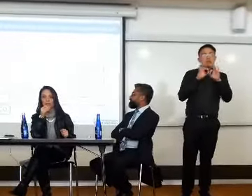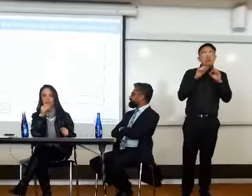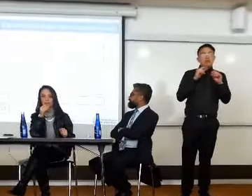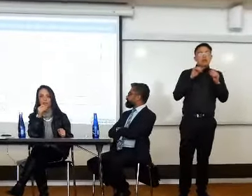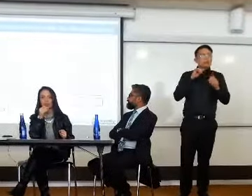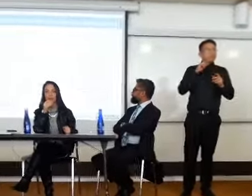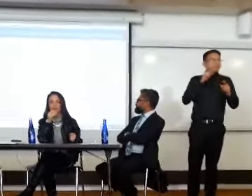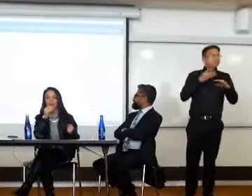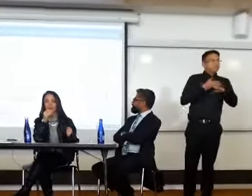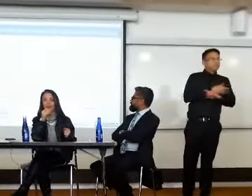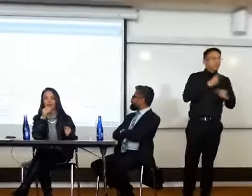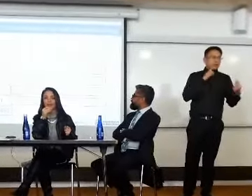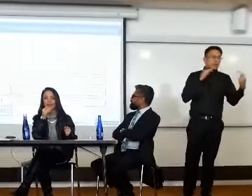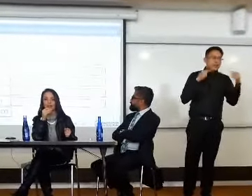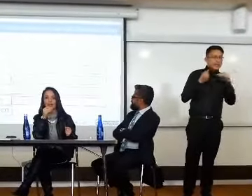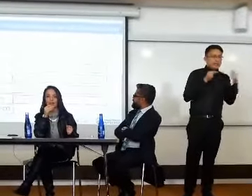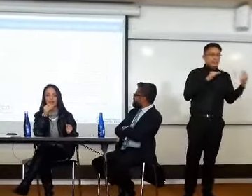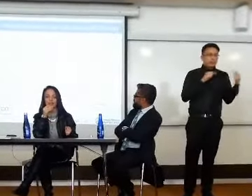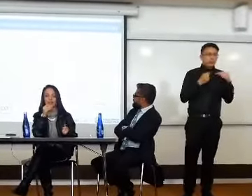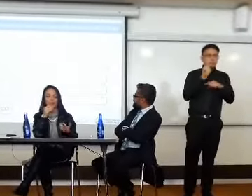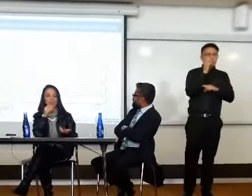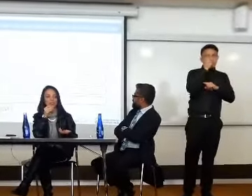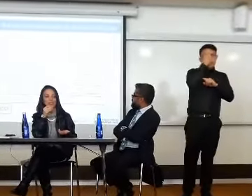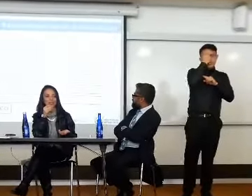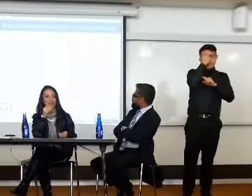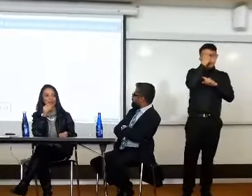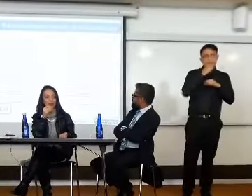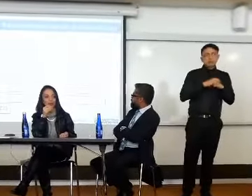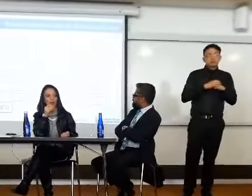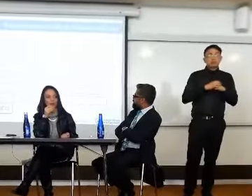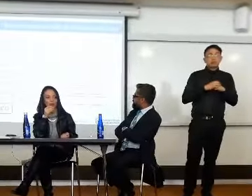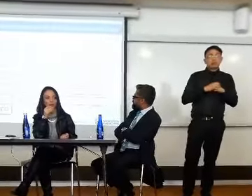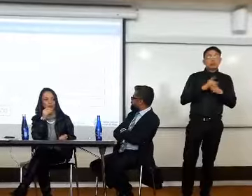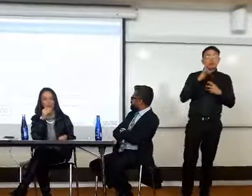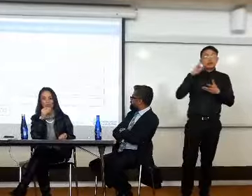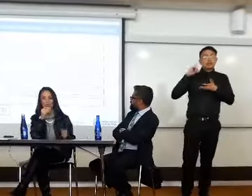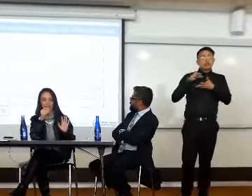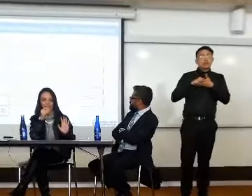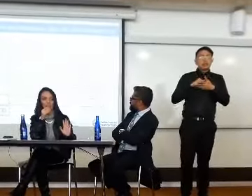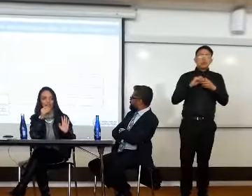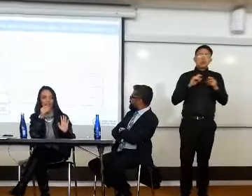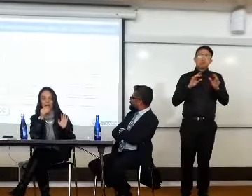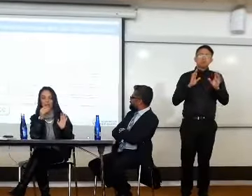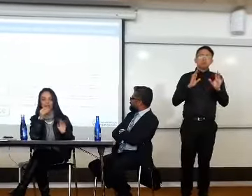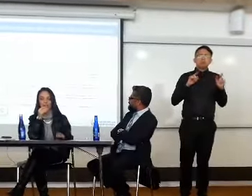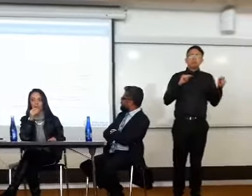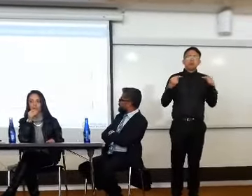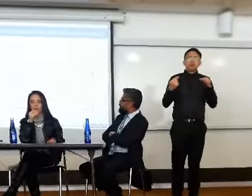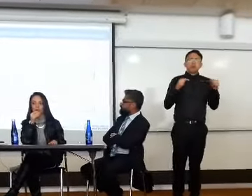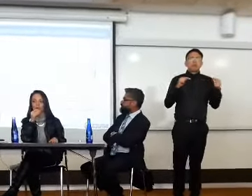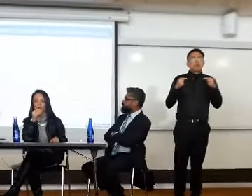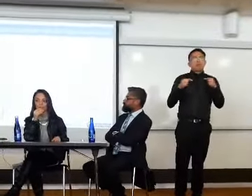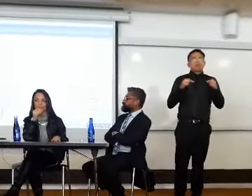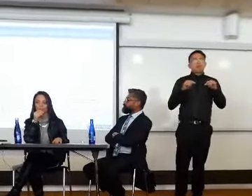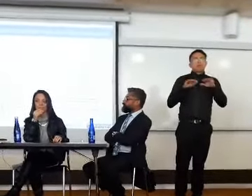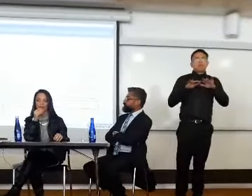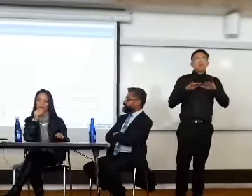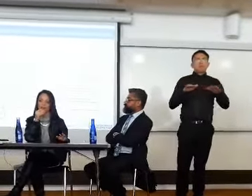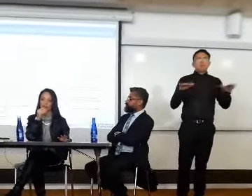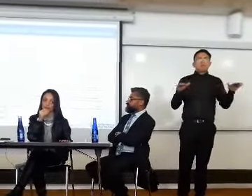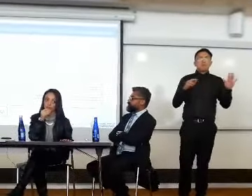fuerte de discusión, pero creo que se llegó a un buen consenso y la resolución lo